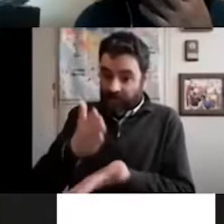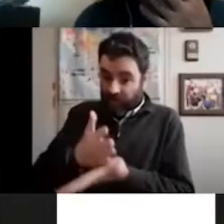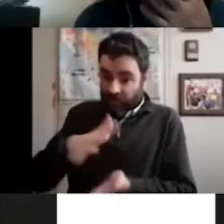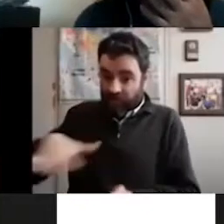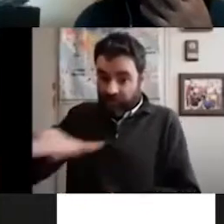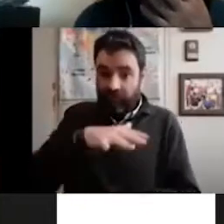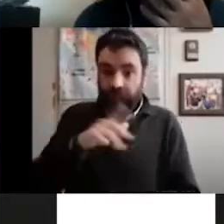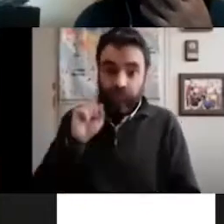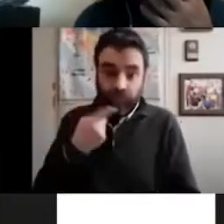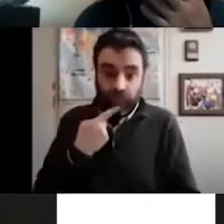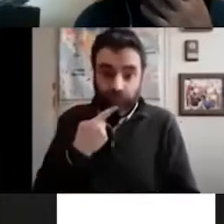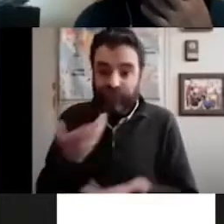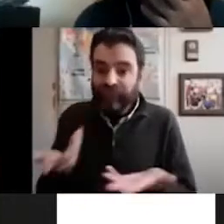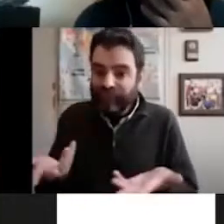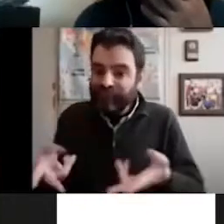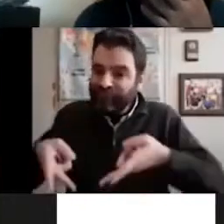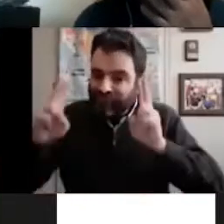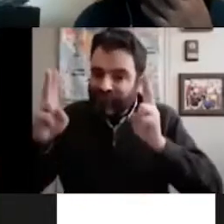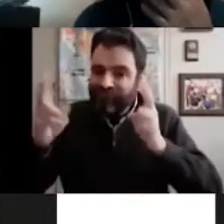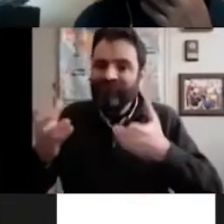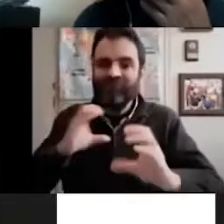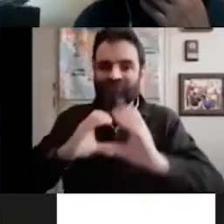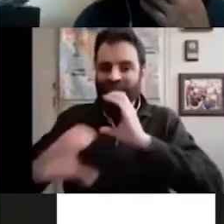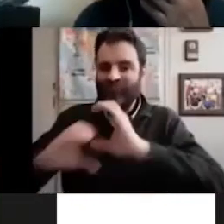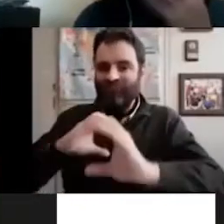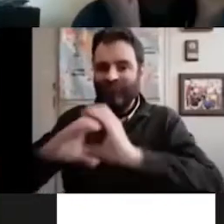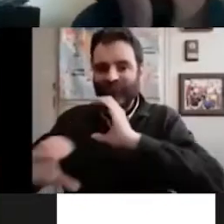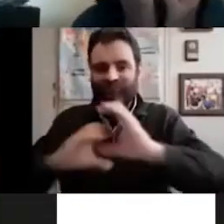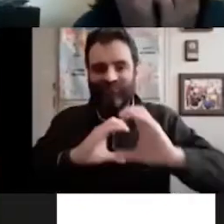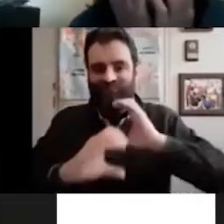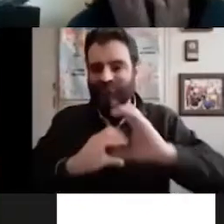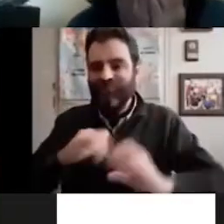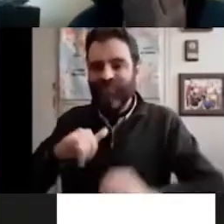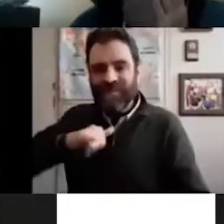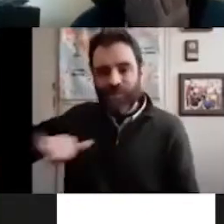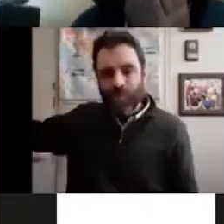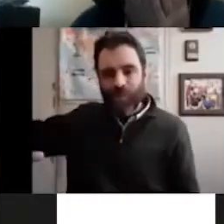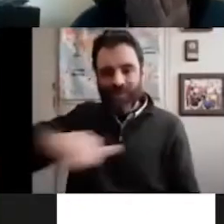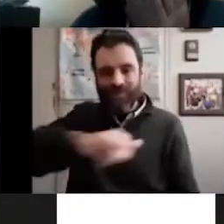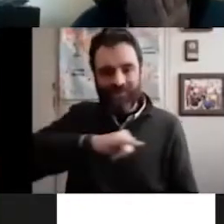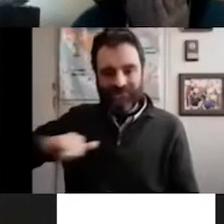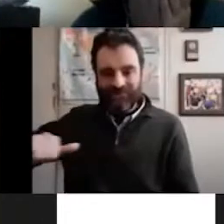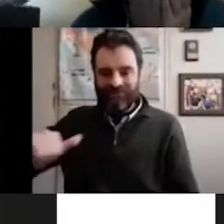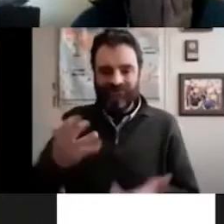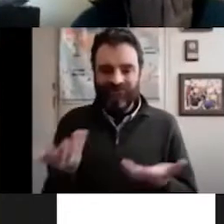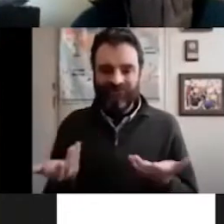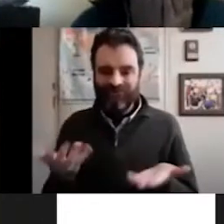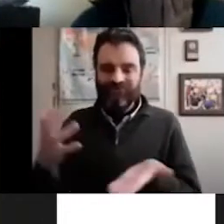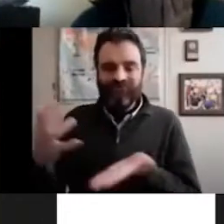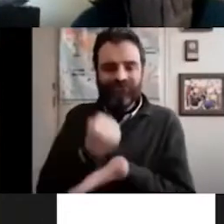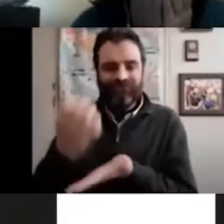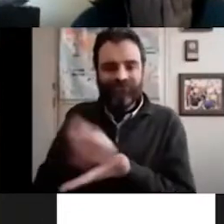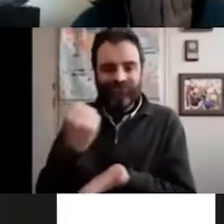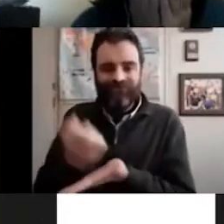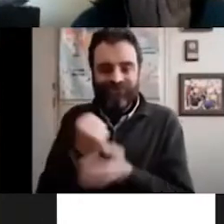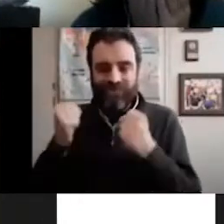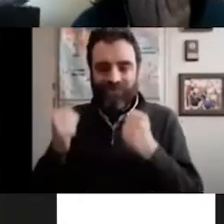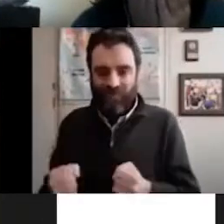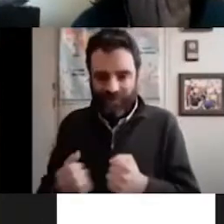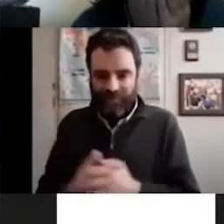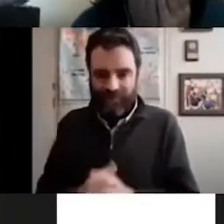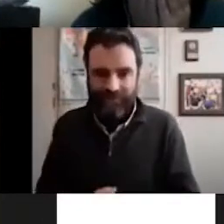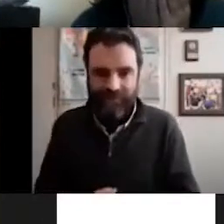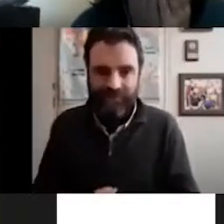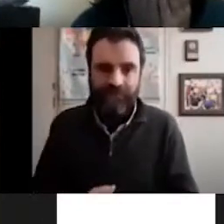La verdad, ahora en la escuela de sordos está el derecho a la comunicación de forma igualitaria,